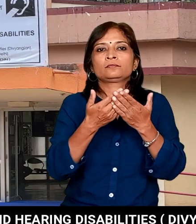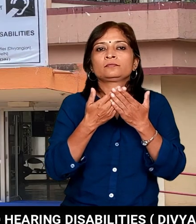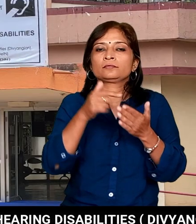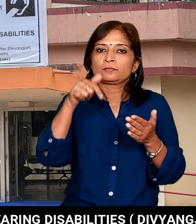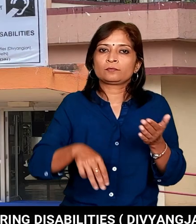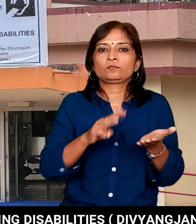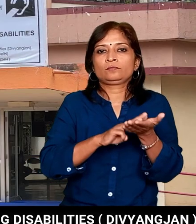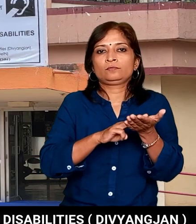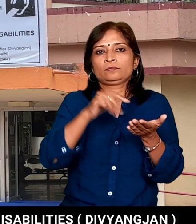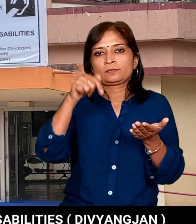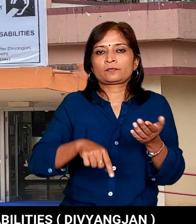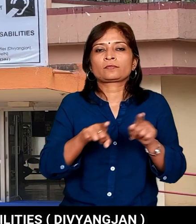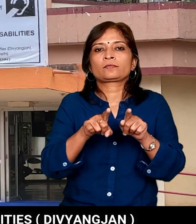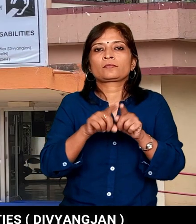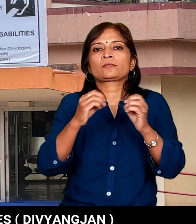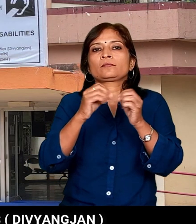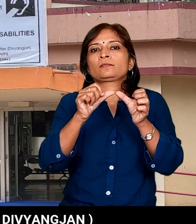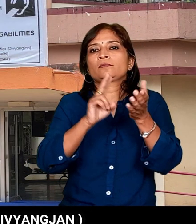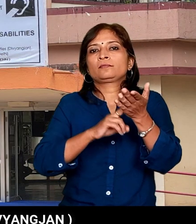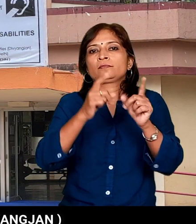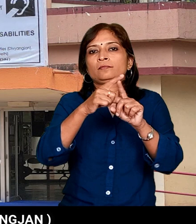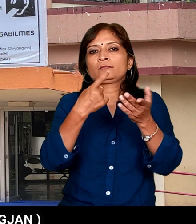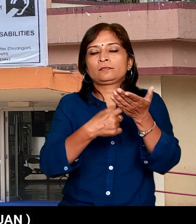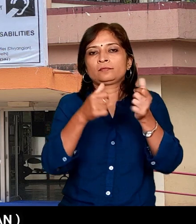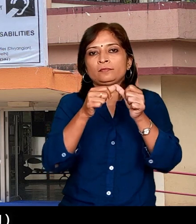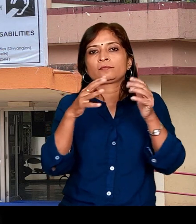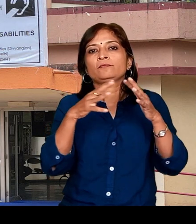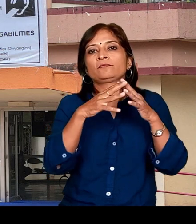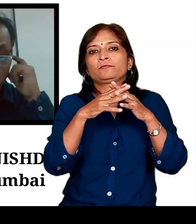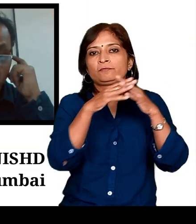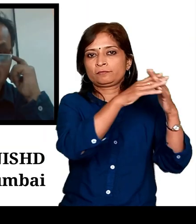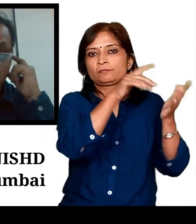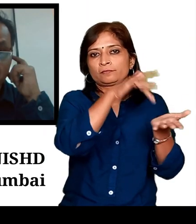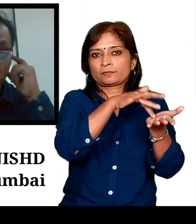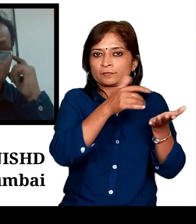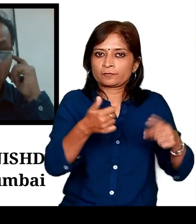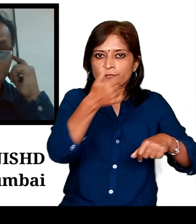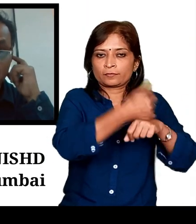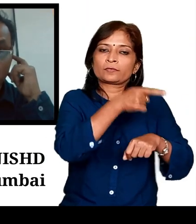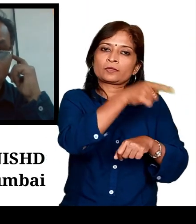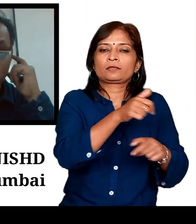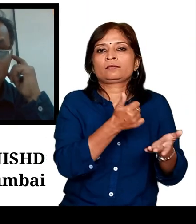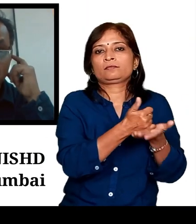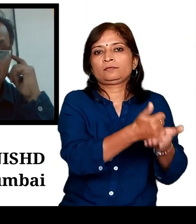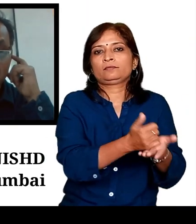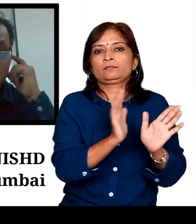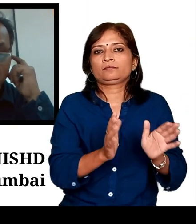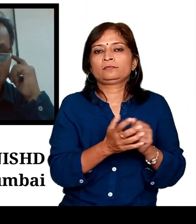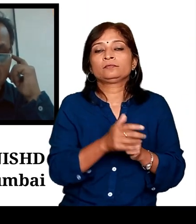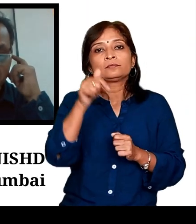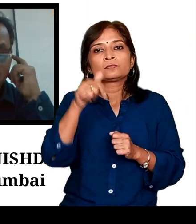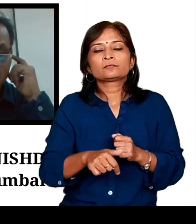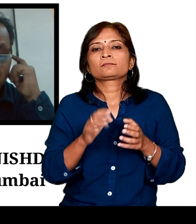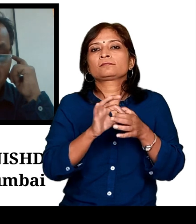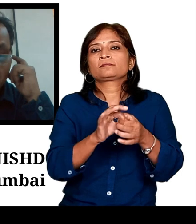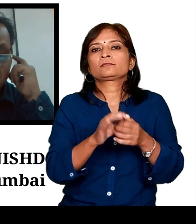नेशनल इंस्टीट्यूट मुंबई जो कि बांद्रा वेस्ट में स्थित है, तो वहां पर ये सब सुविधा उपलब्ध है। इसी के